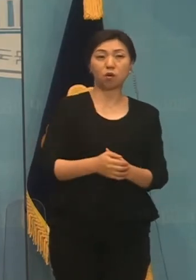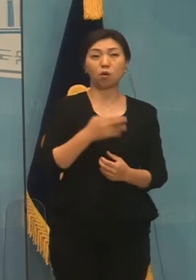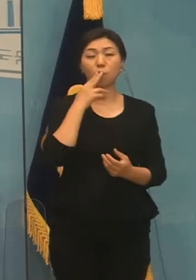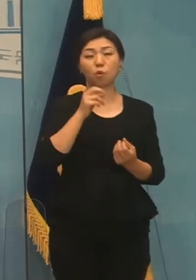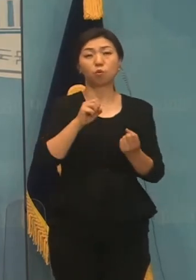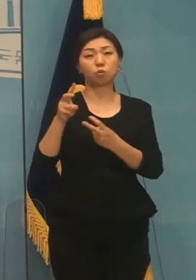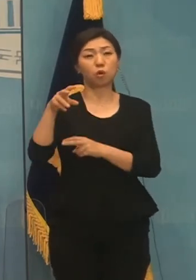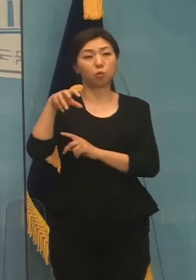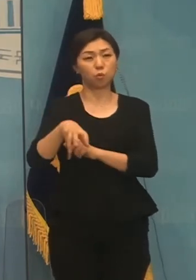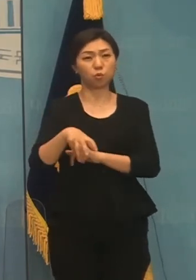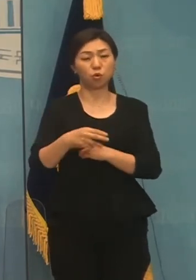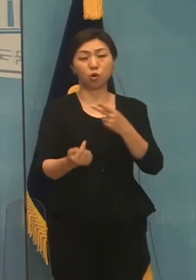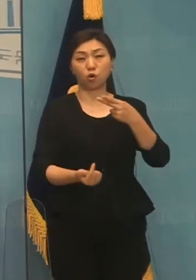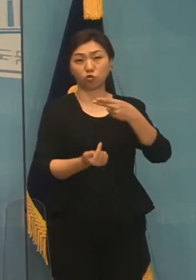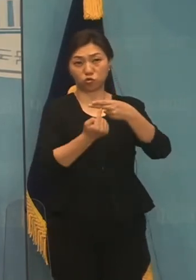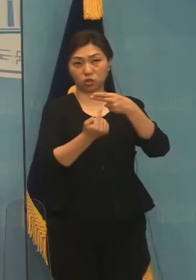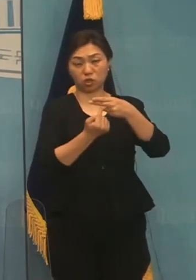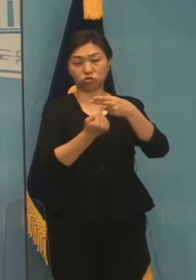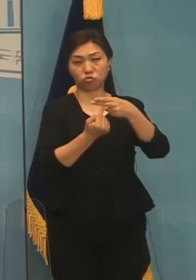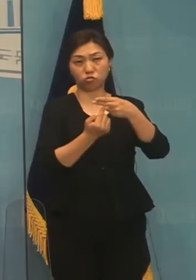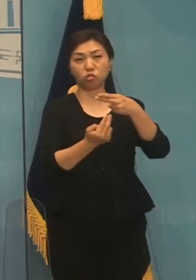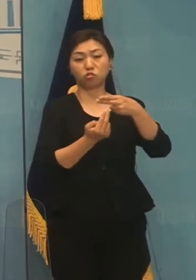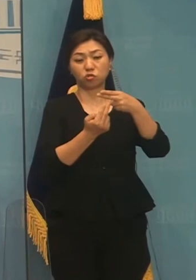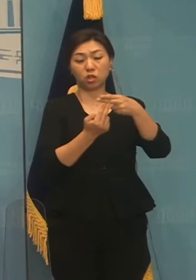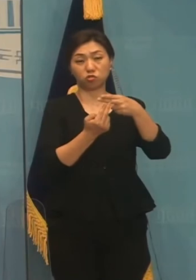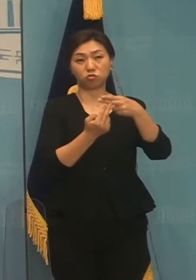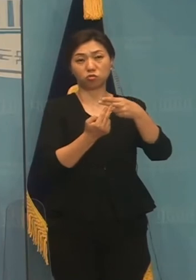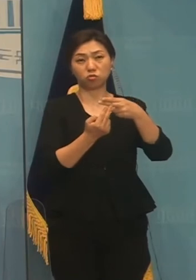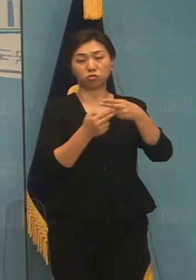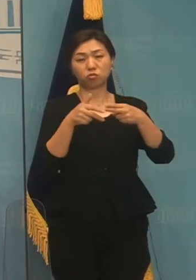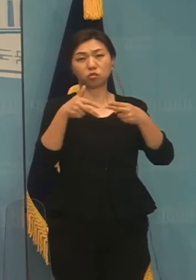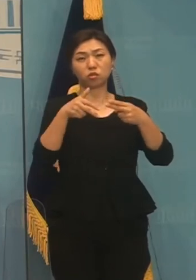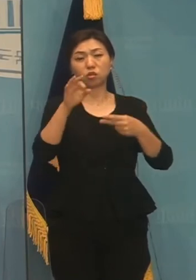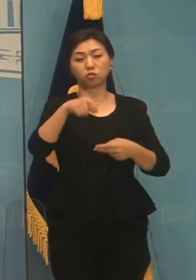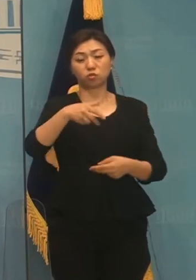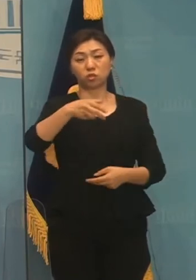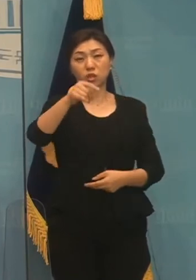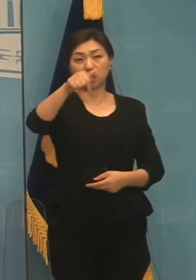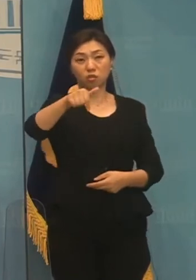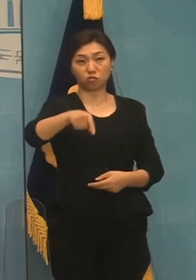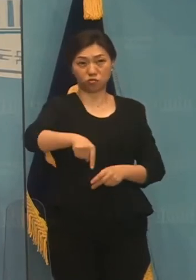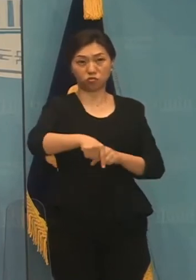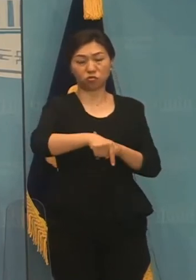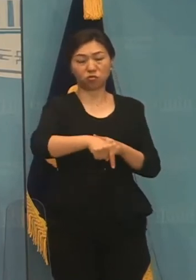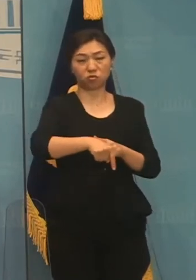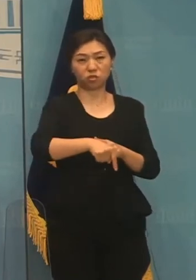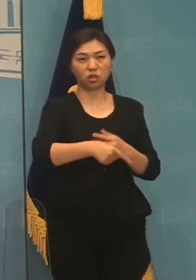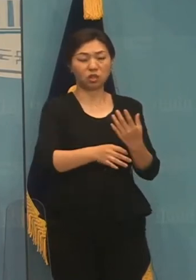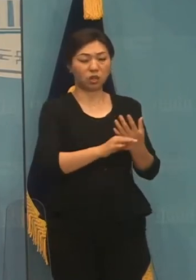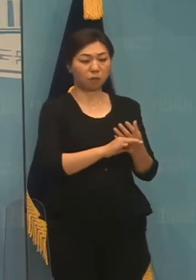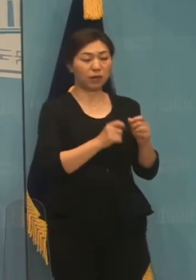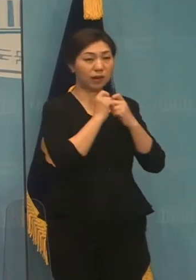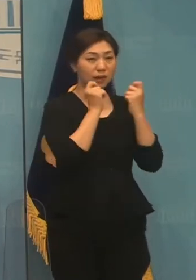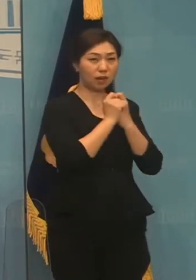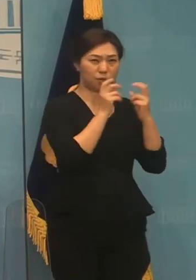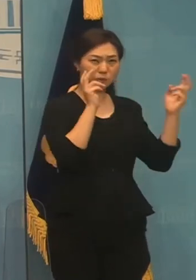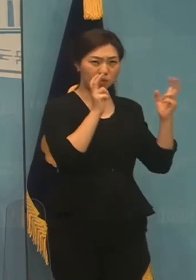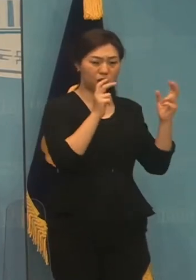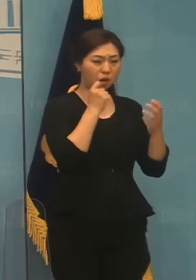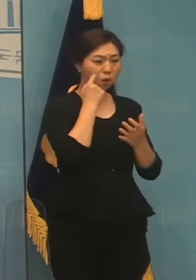우정사업본부는 우체국 택배 노동자가 민간 택배 노동자보다 근무 시간과 수수료 등의 처우가 더